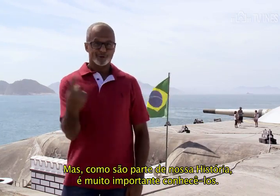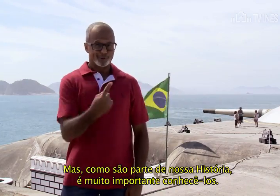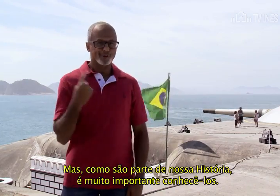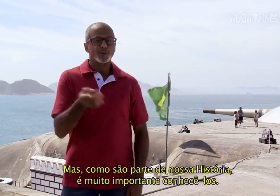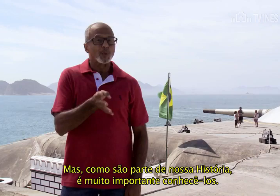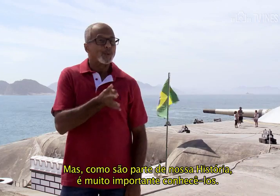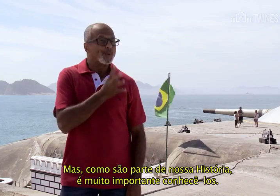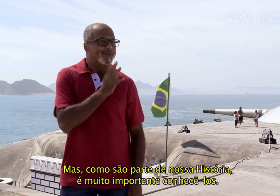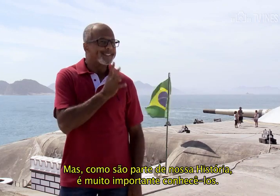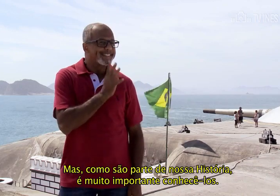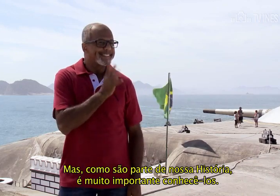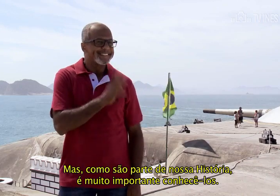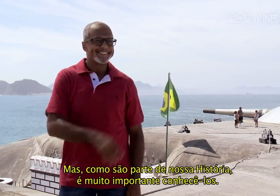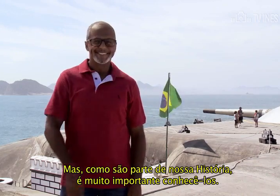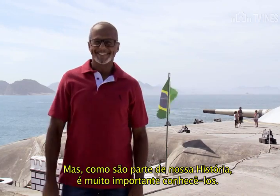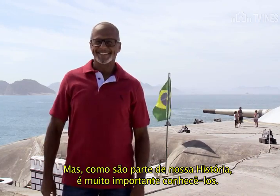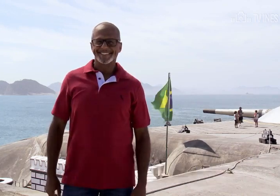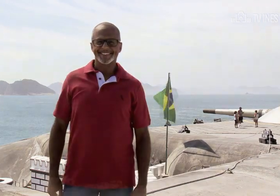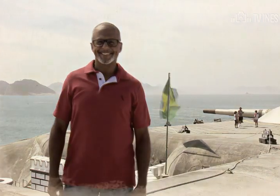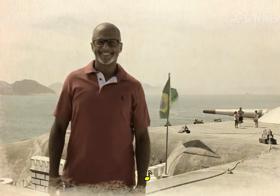é muito importante conhecê-los.